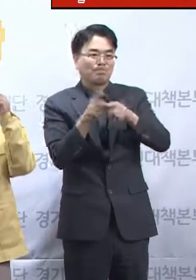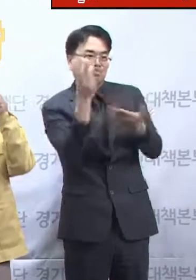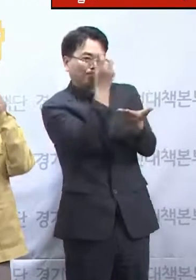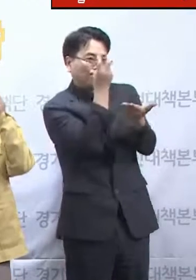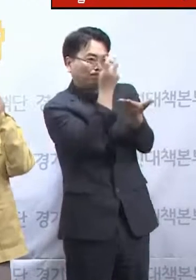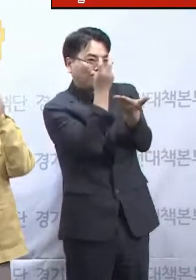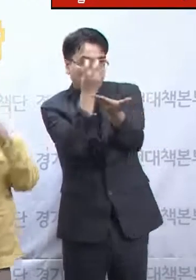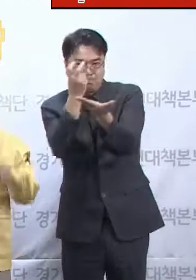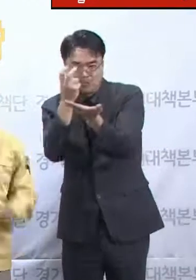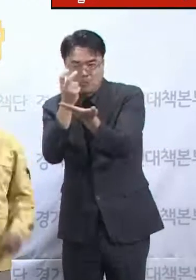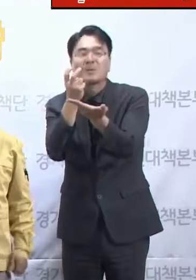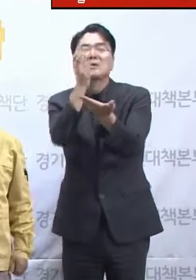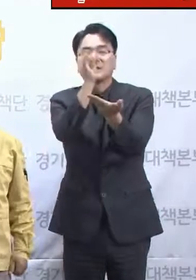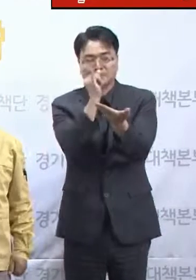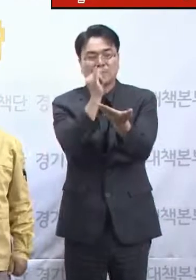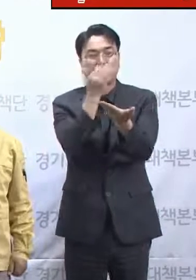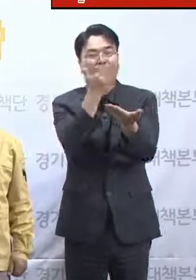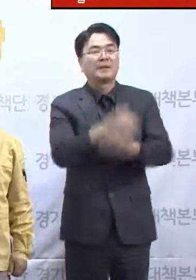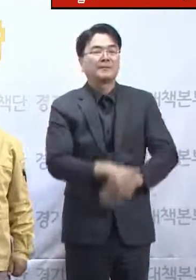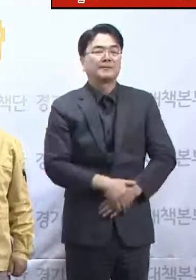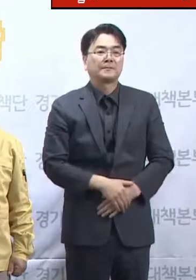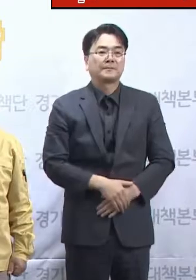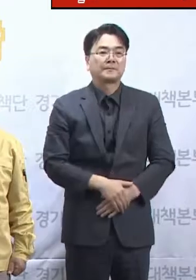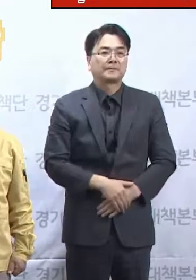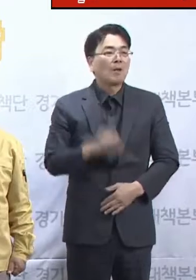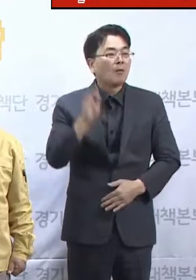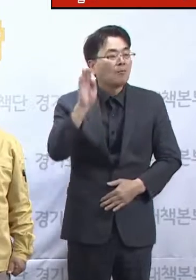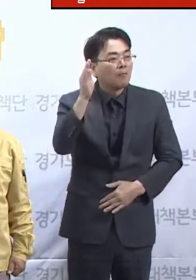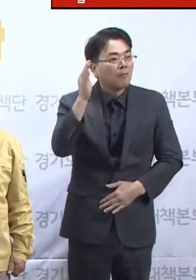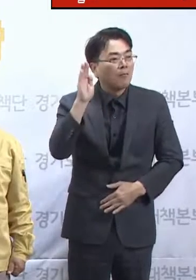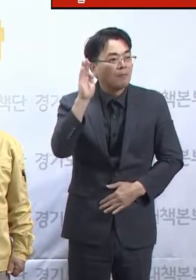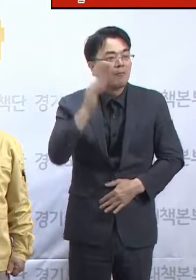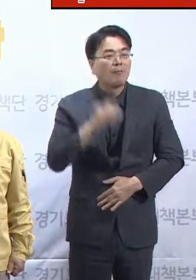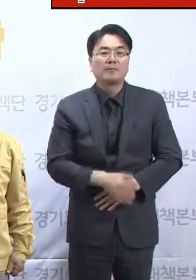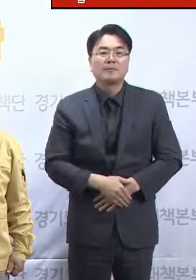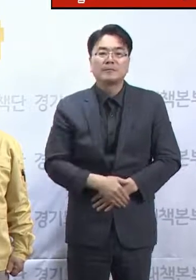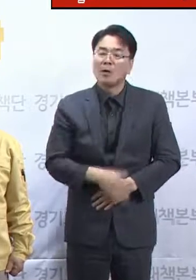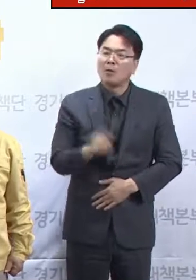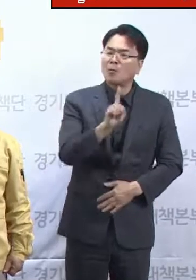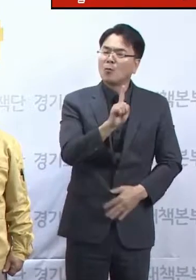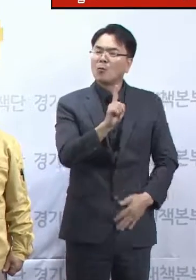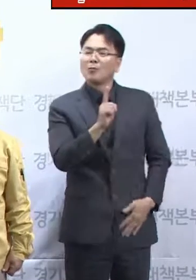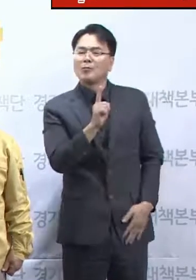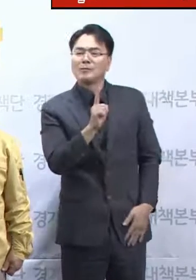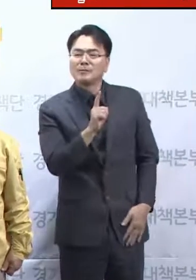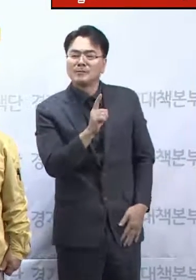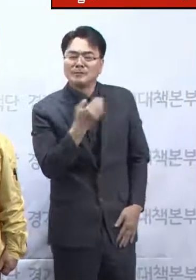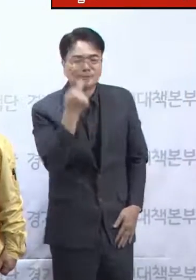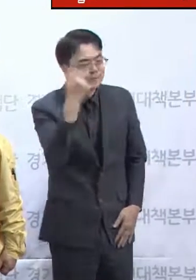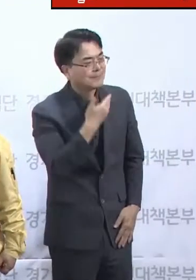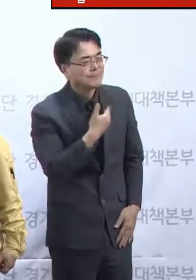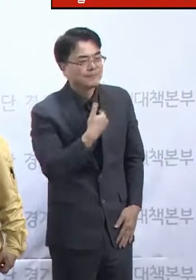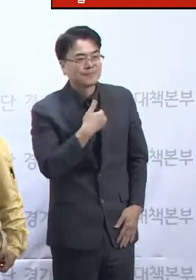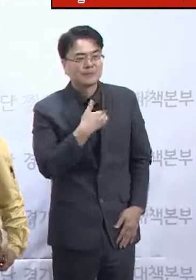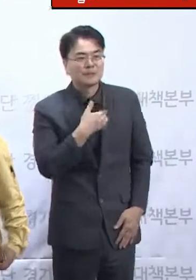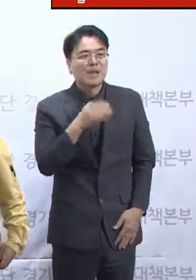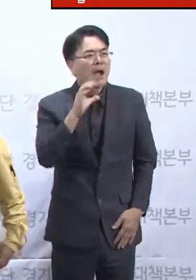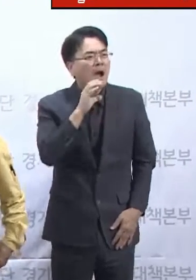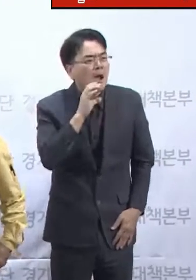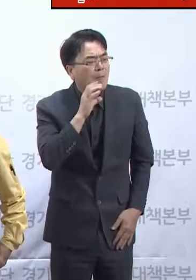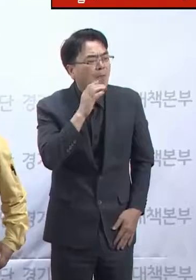있습니다. 최근에 그 뭐더라 어디 저 그